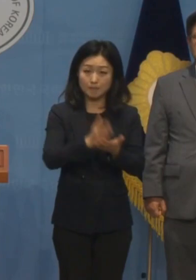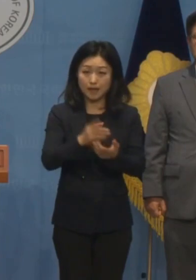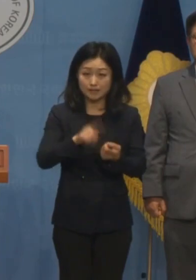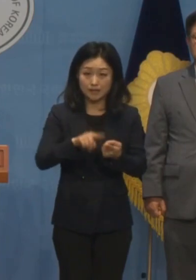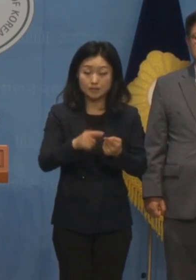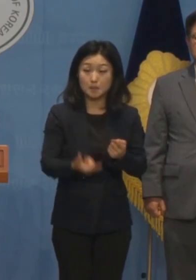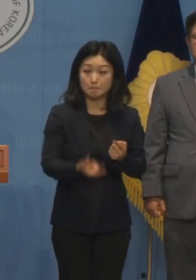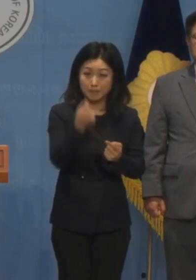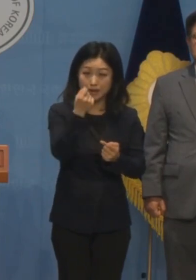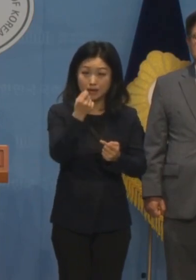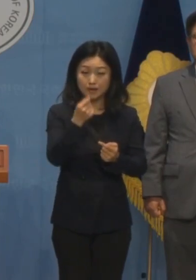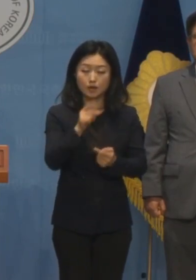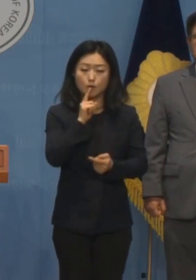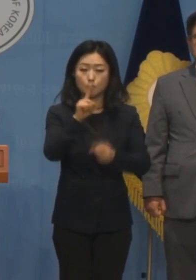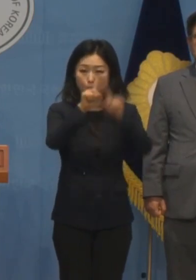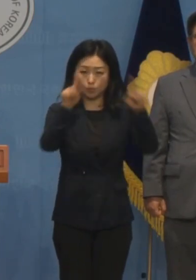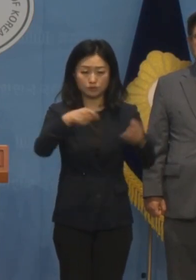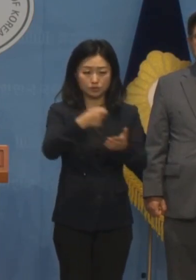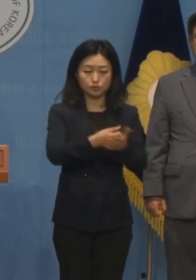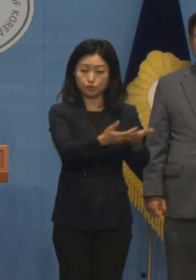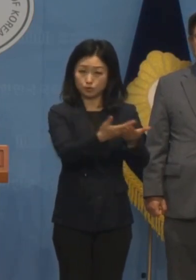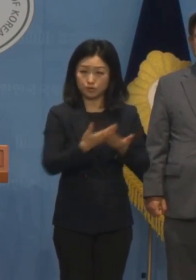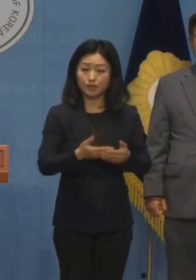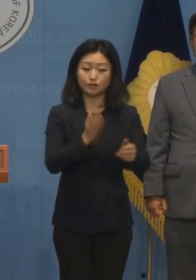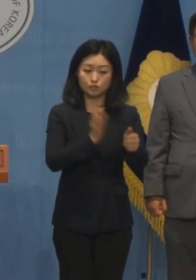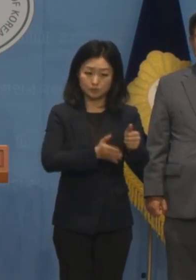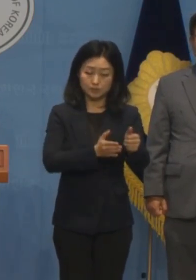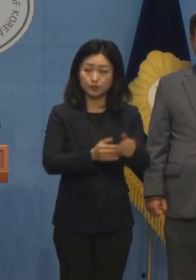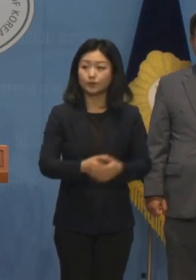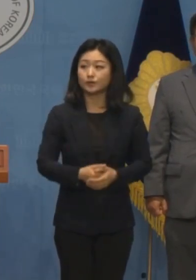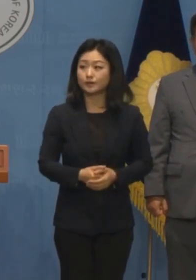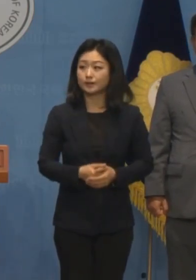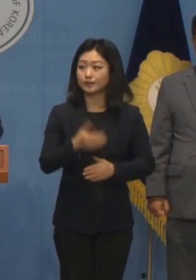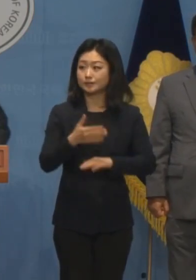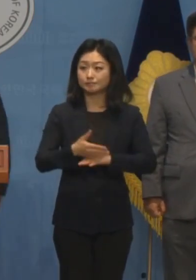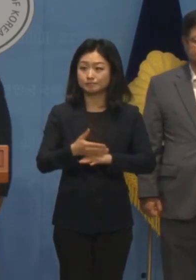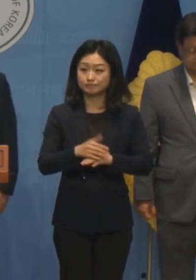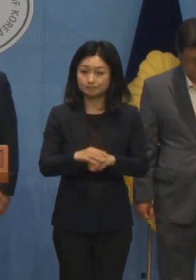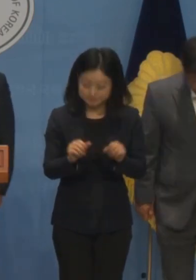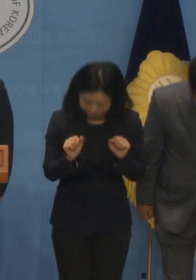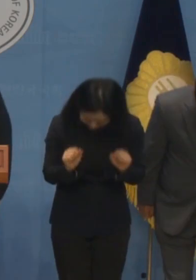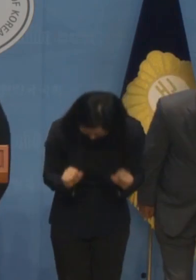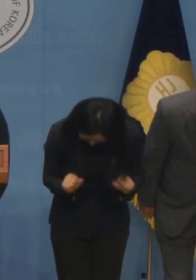저녁이라도 속히 청문 보고서를 채택해 주시길 바랍니다. 네, 감사합니다.